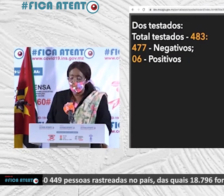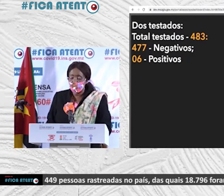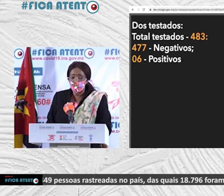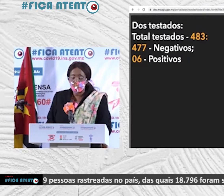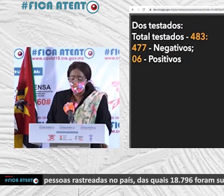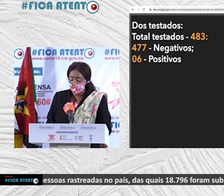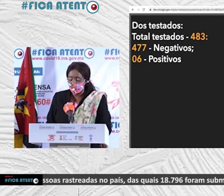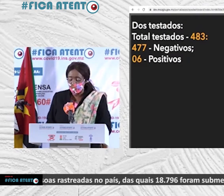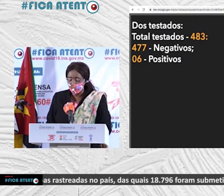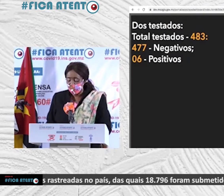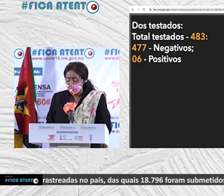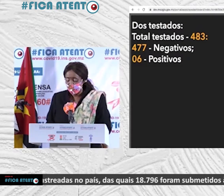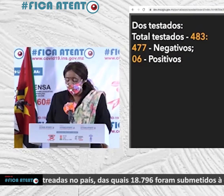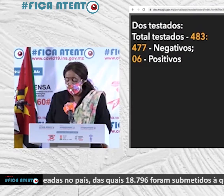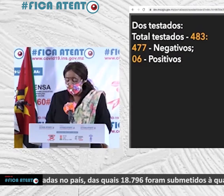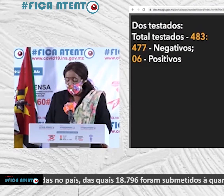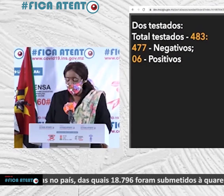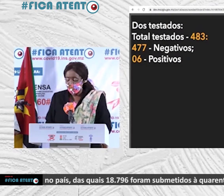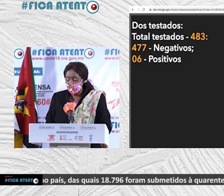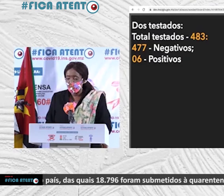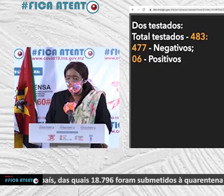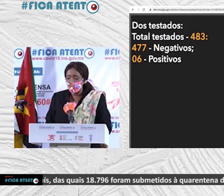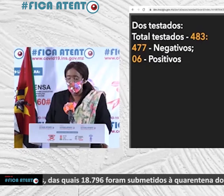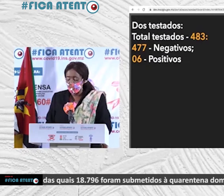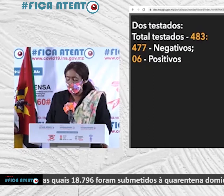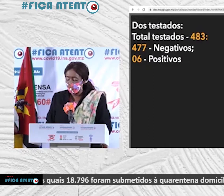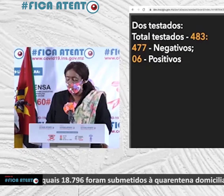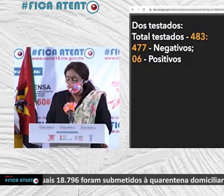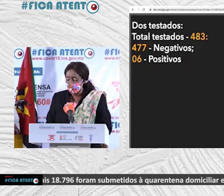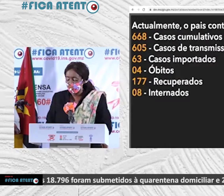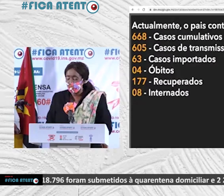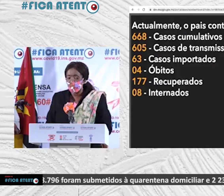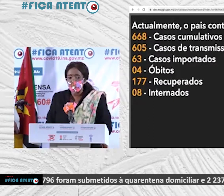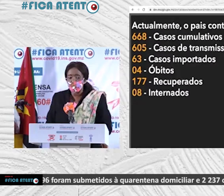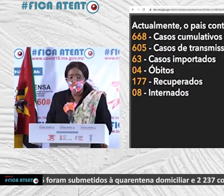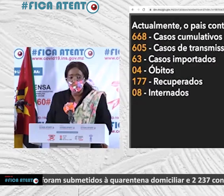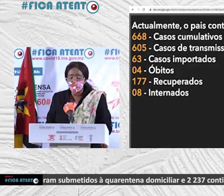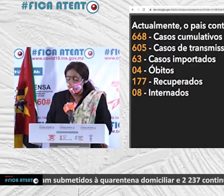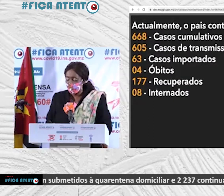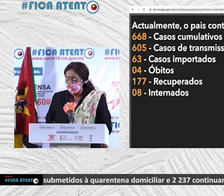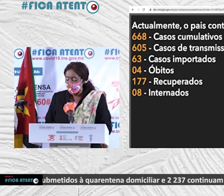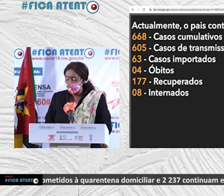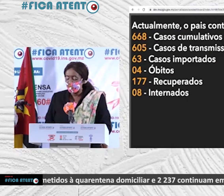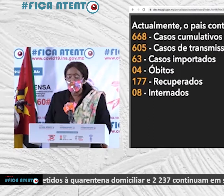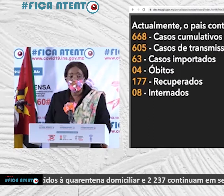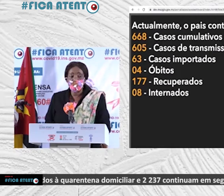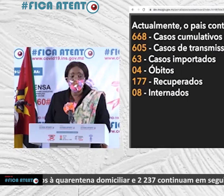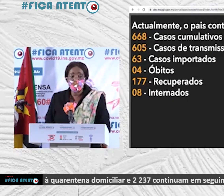a infecção do Covid-19. Assim, resumindo, o nosso país neste momento conta